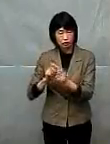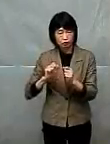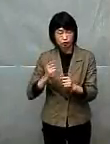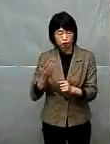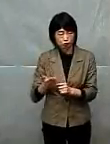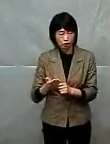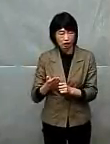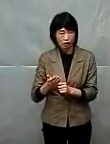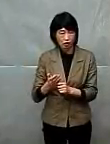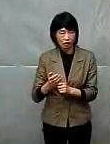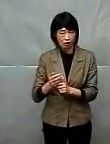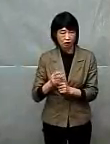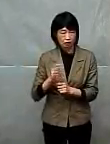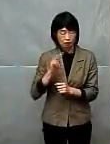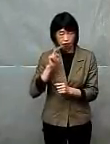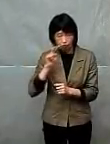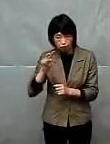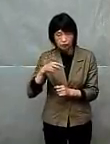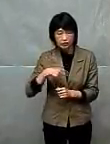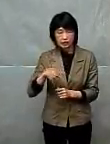注視していきたいと思います。